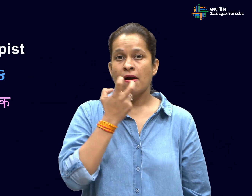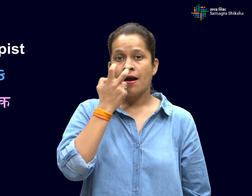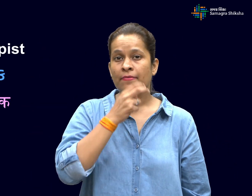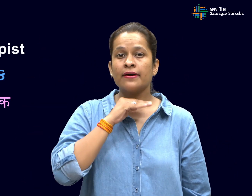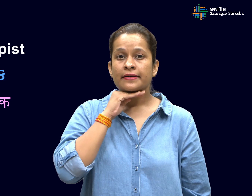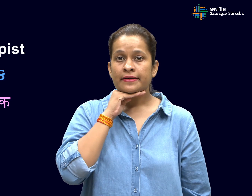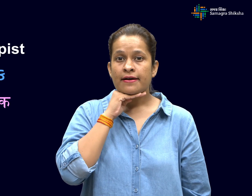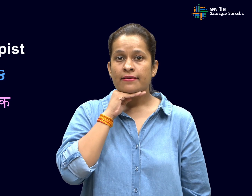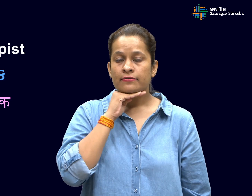વાણી ઉપચારક,